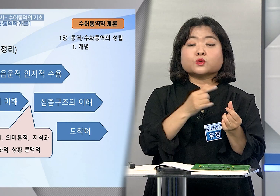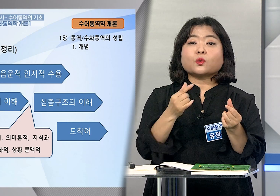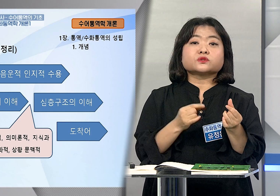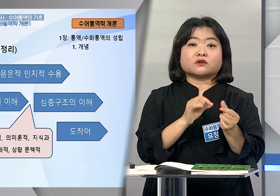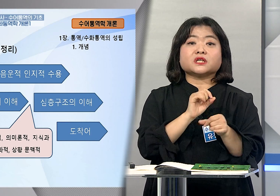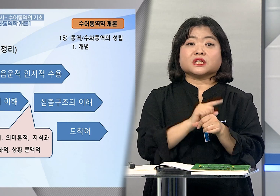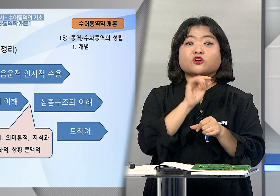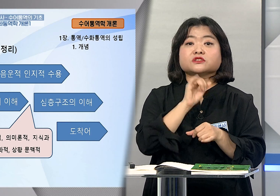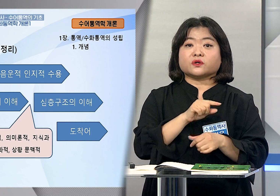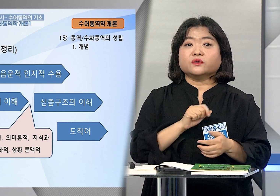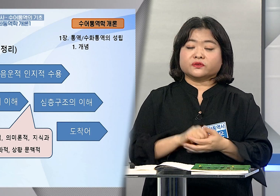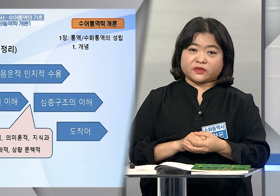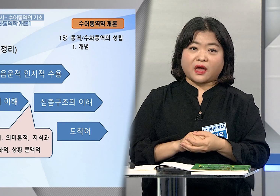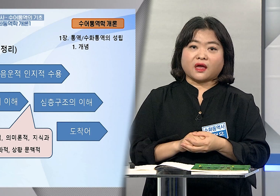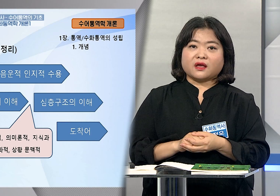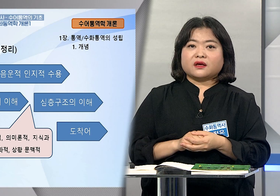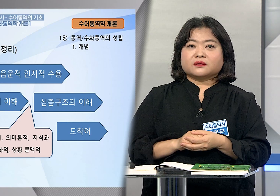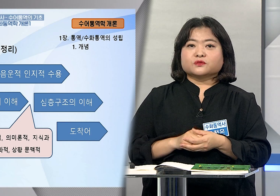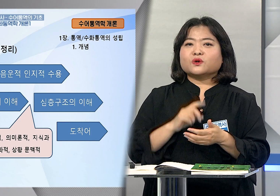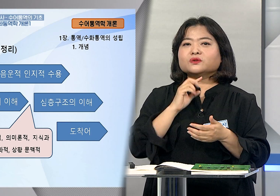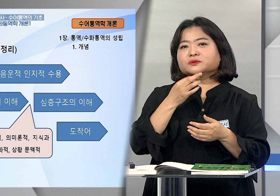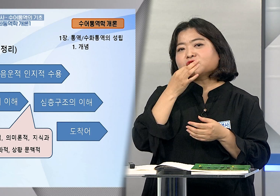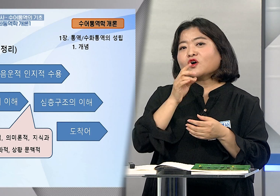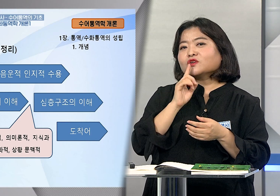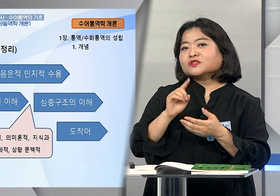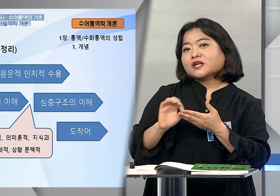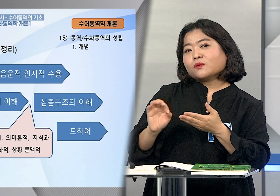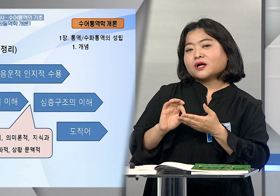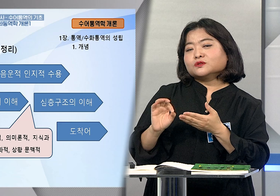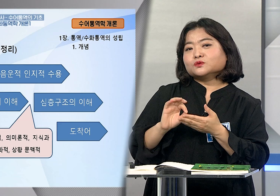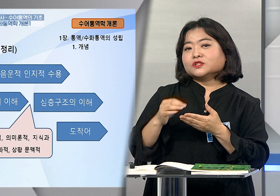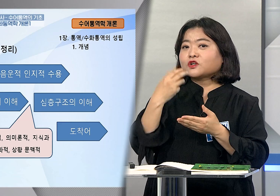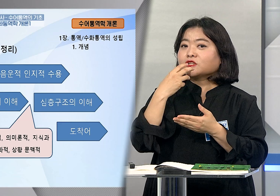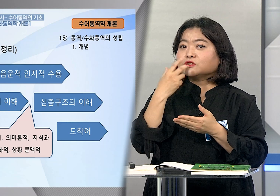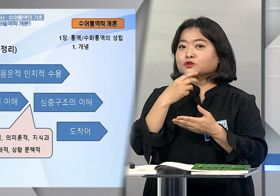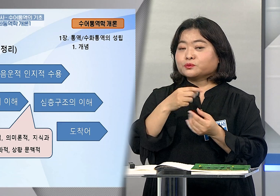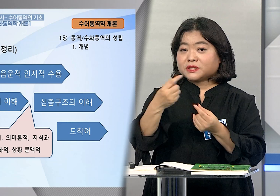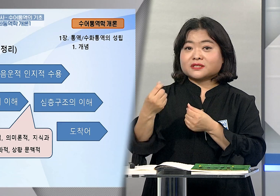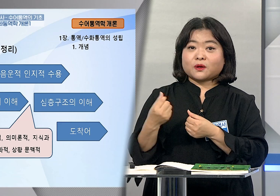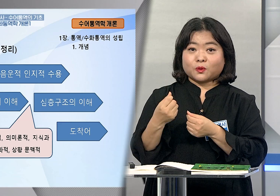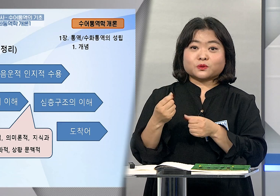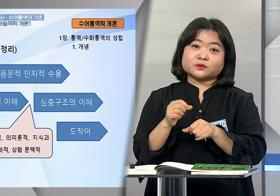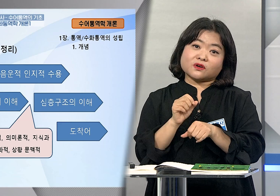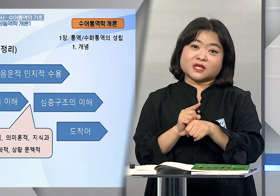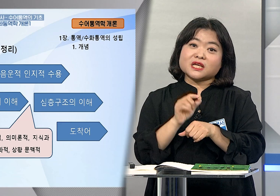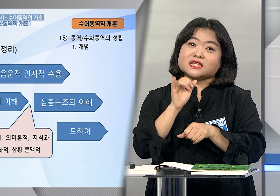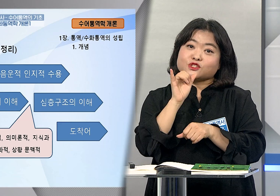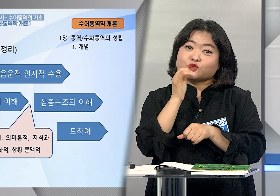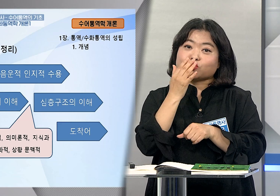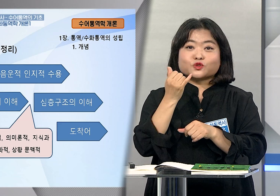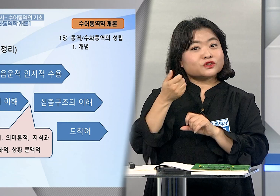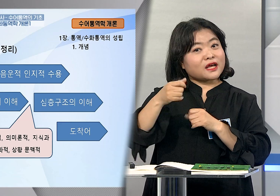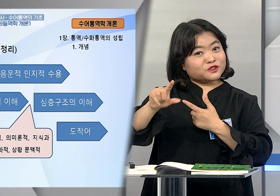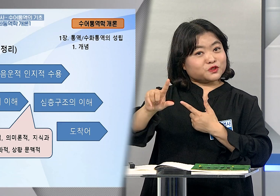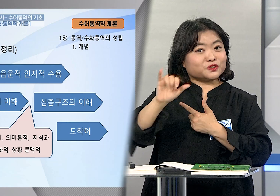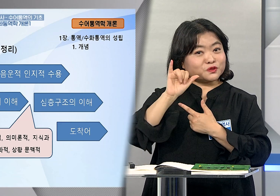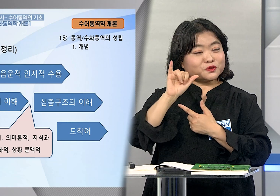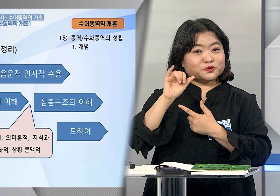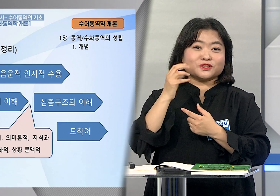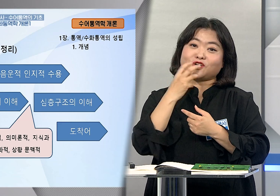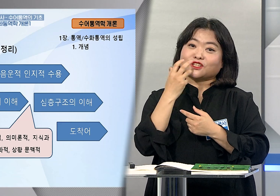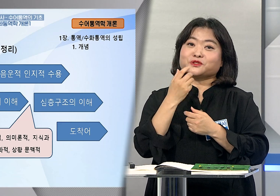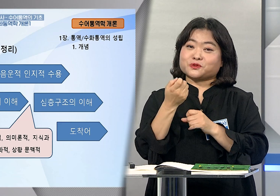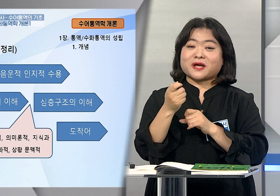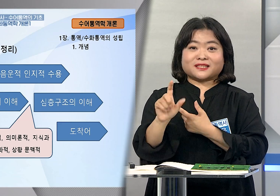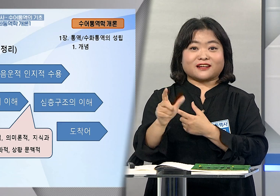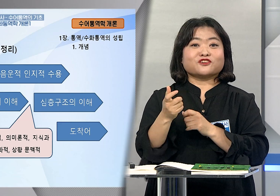비슷비슷한 공통성이 있거든요. 네. 물론 음성 언어를 사용하는 우리 청인들도 비슷한 공통성이 있을 수도 있고 다를 수도 있고,